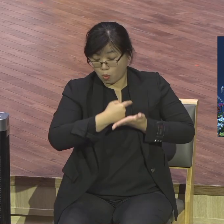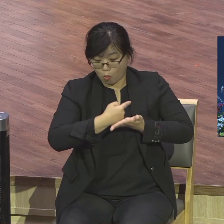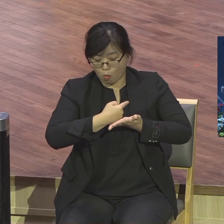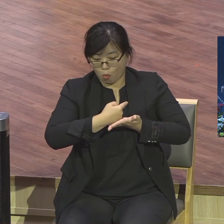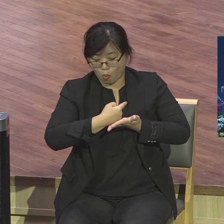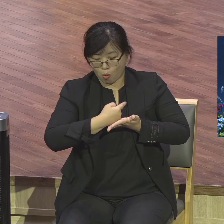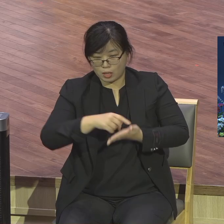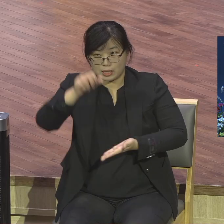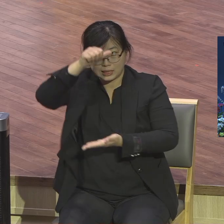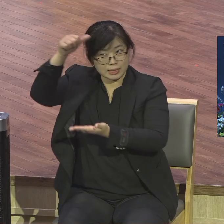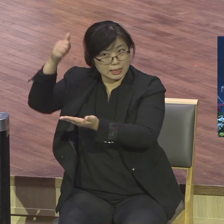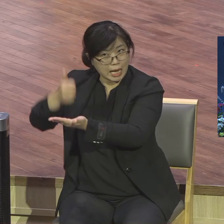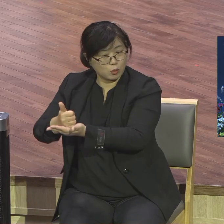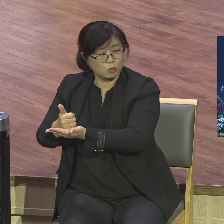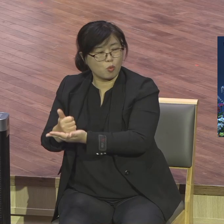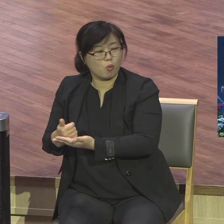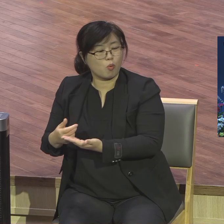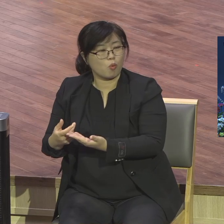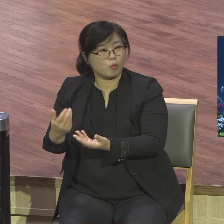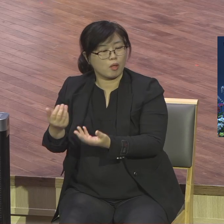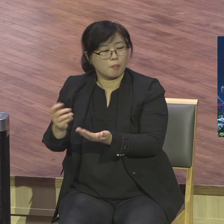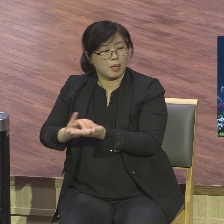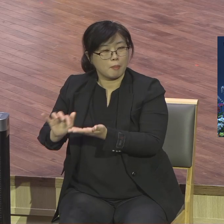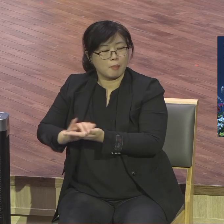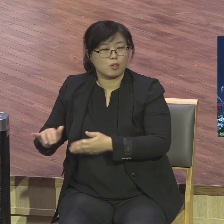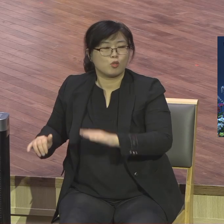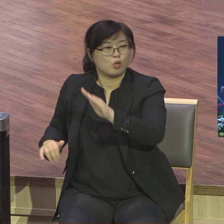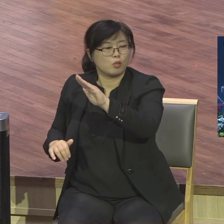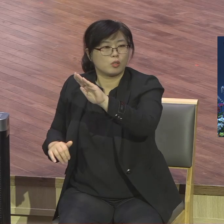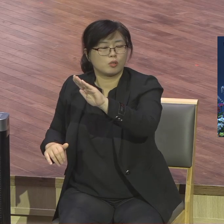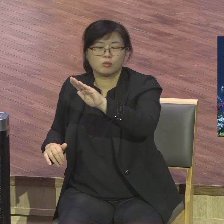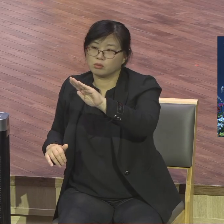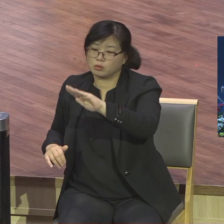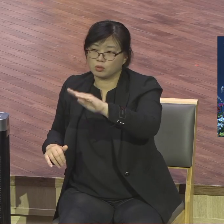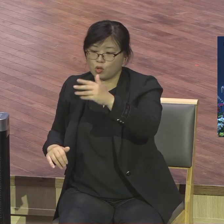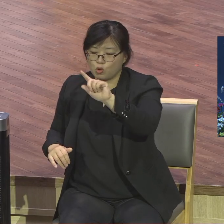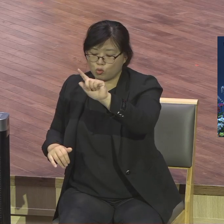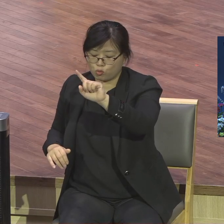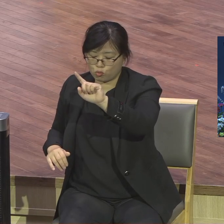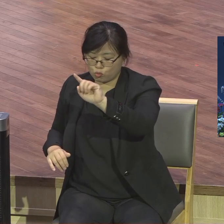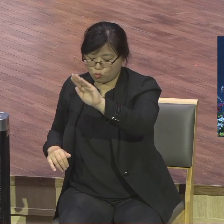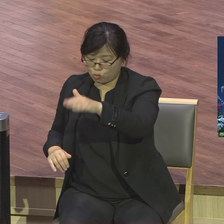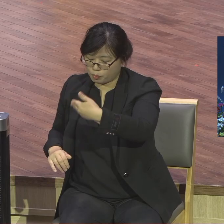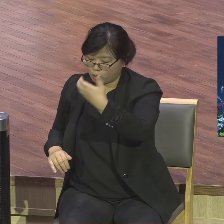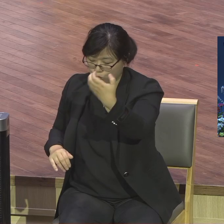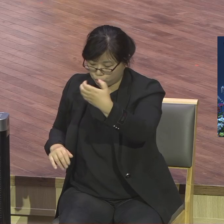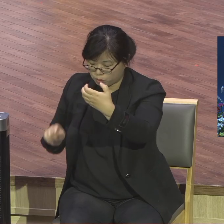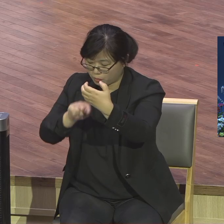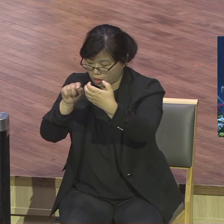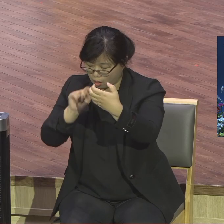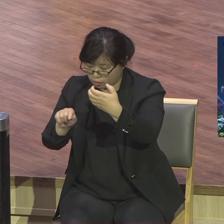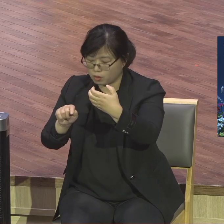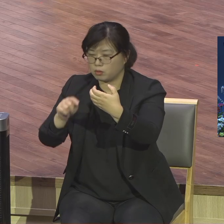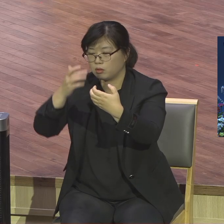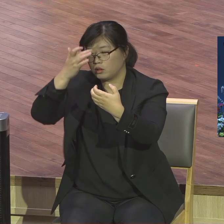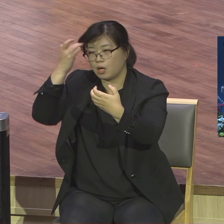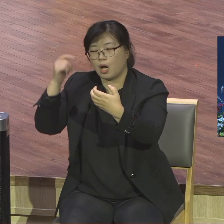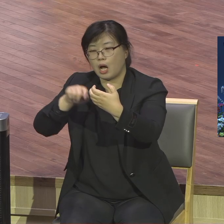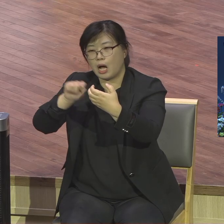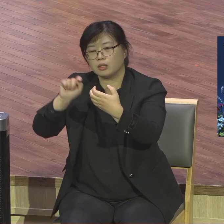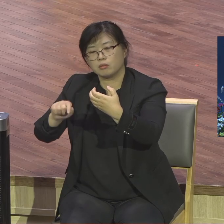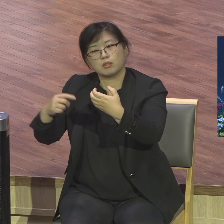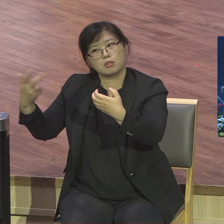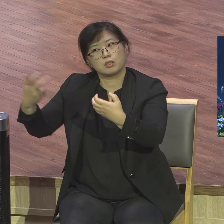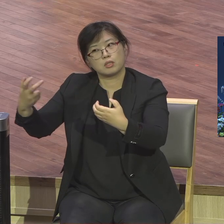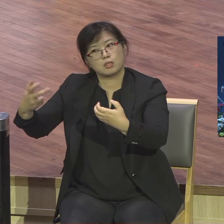시무장로 129명 중 93명 출석 75명 헌금 129명 시무장로인데